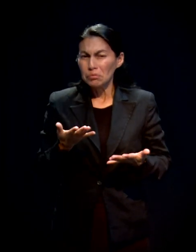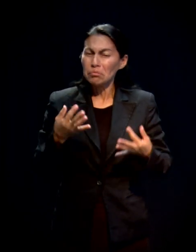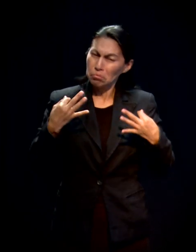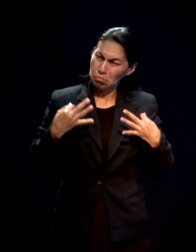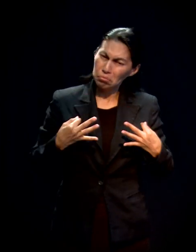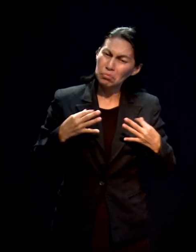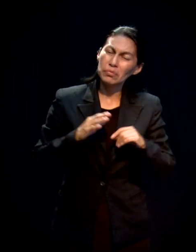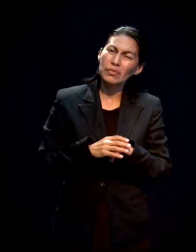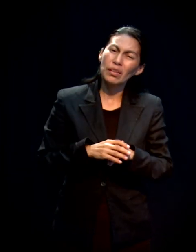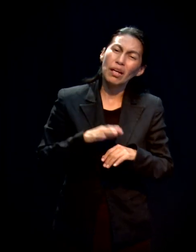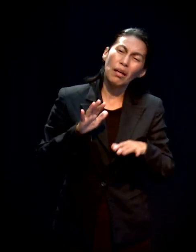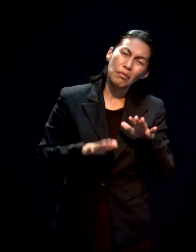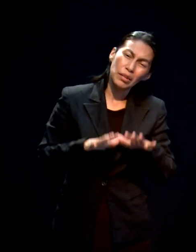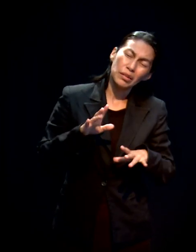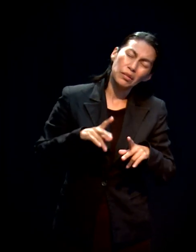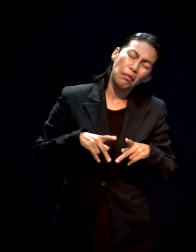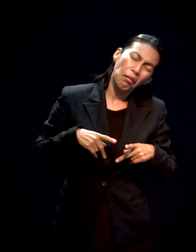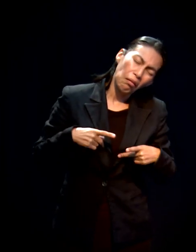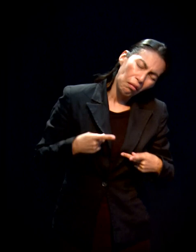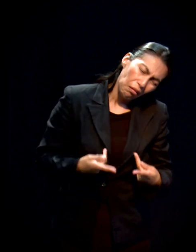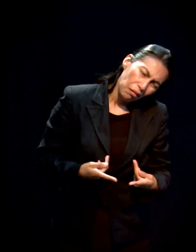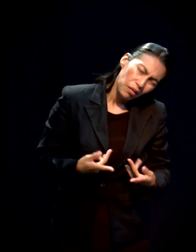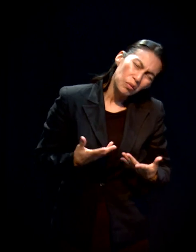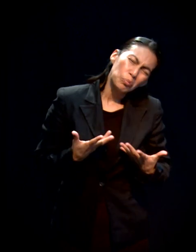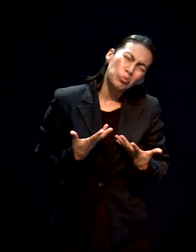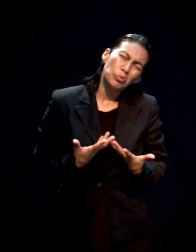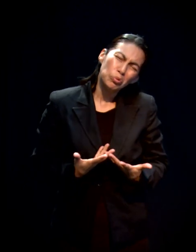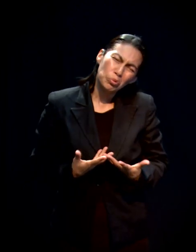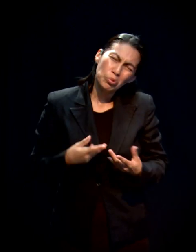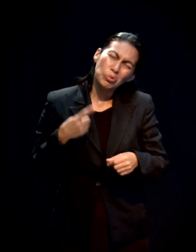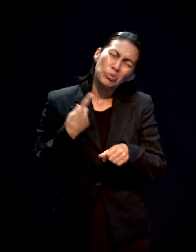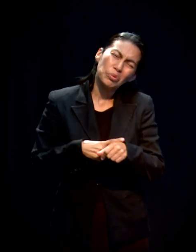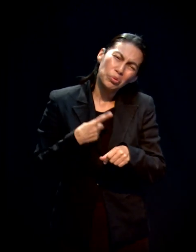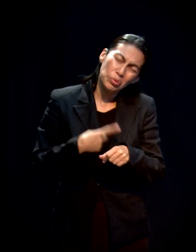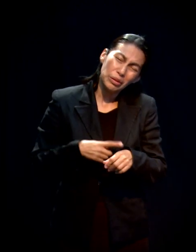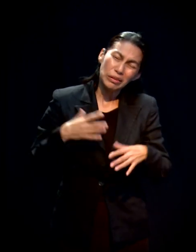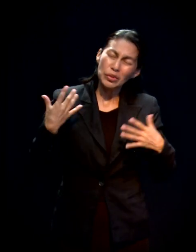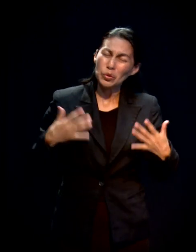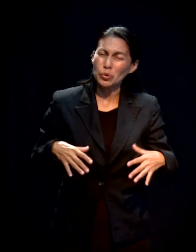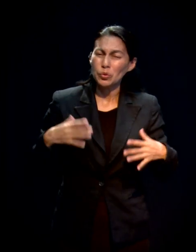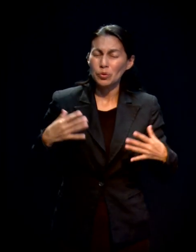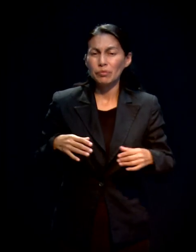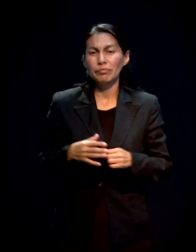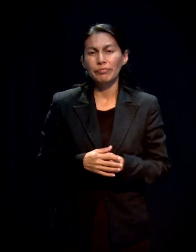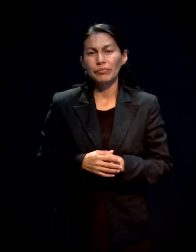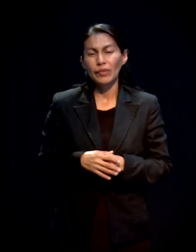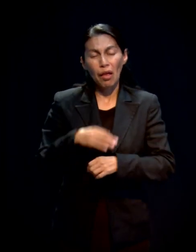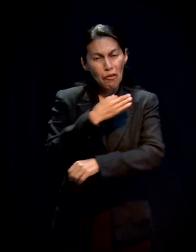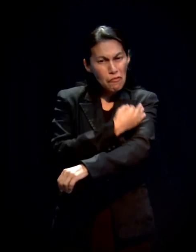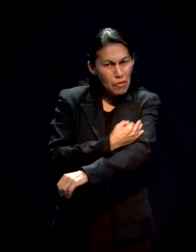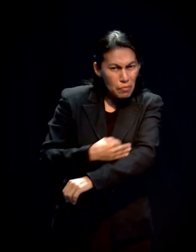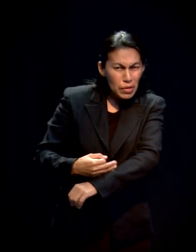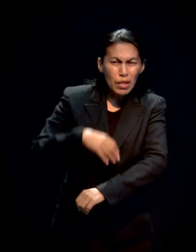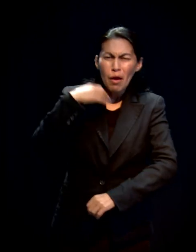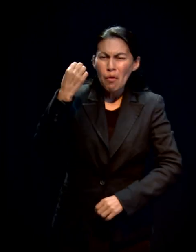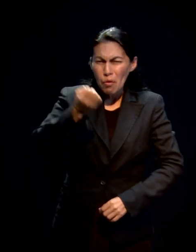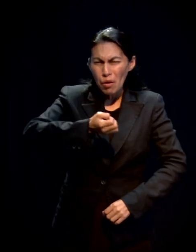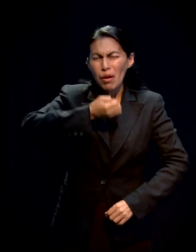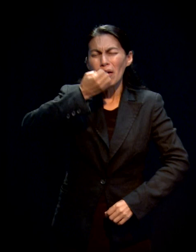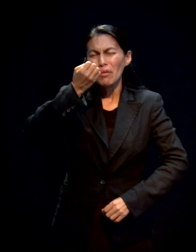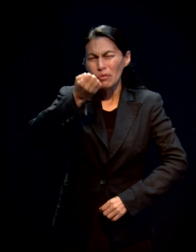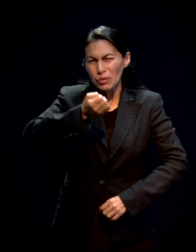estaba muy bien y en momentos en los que puede caían entonces toda la familia